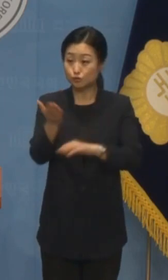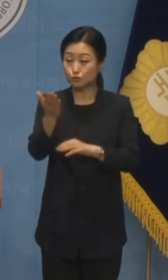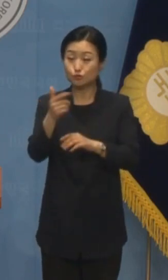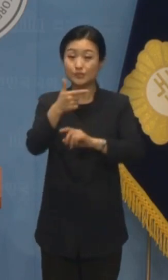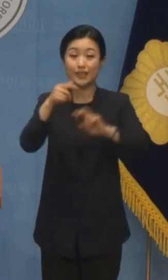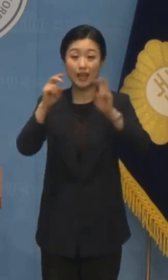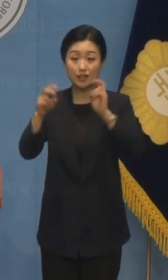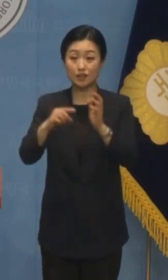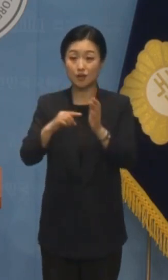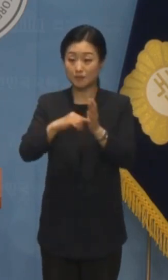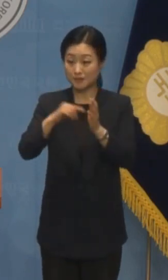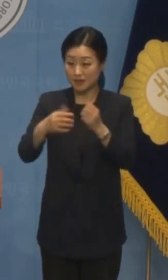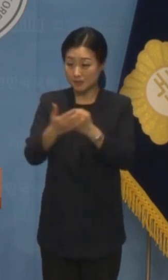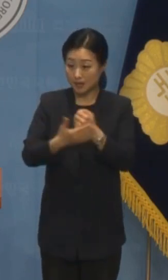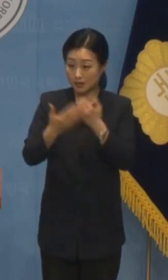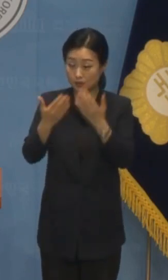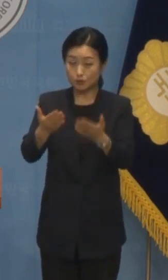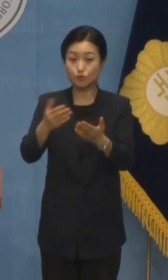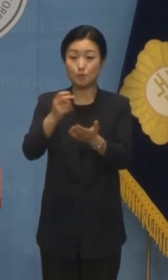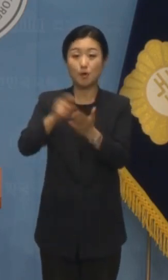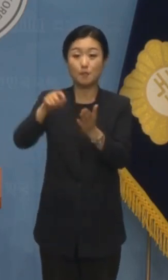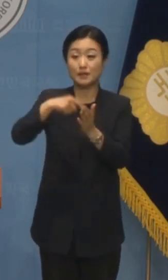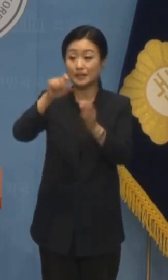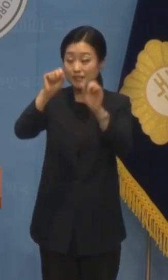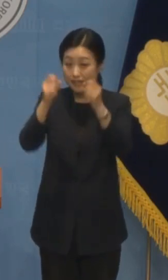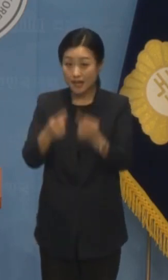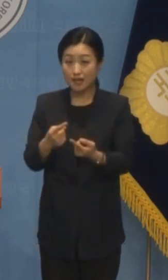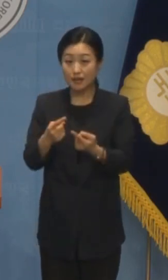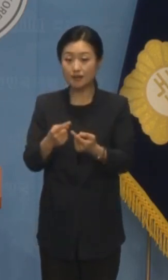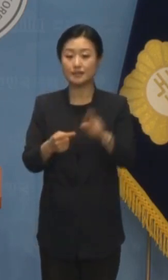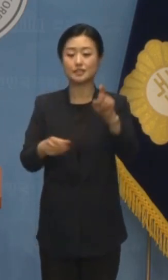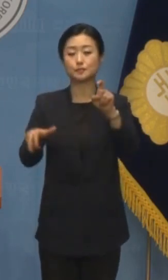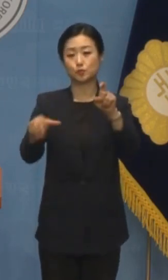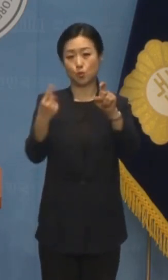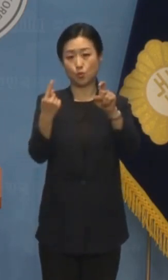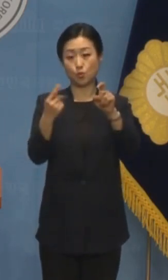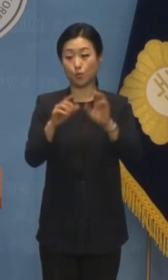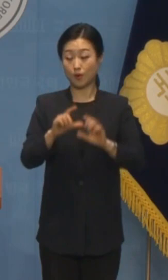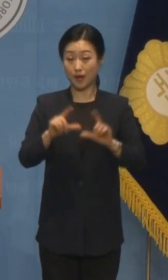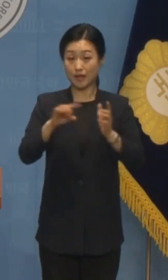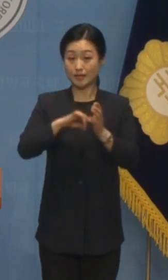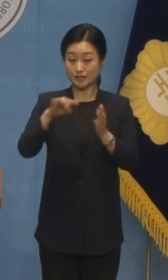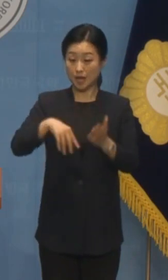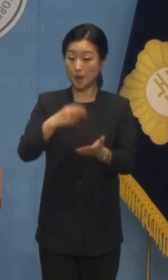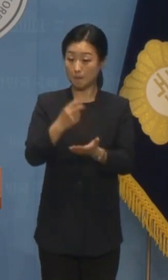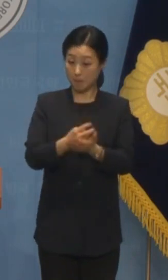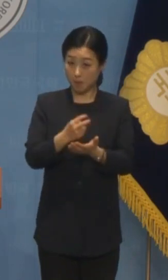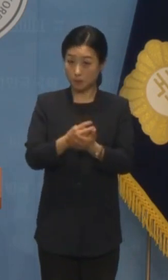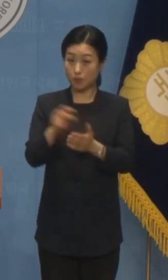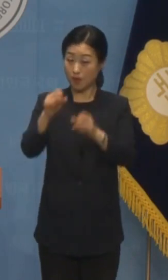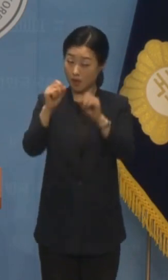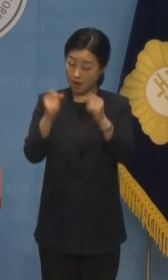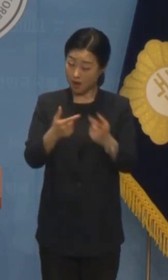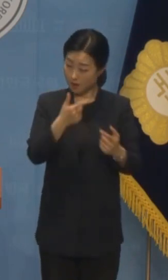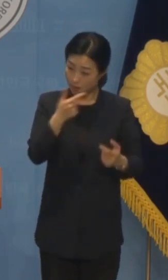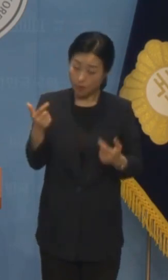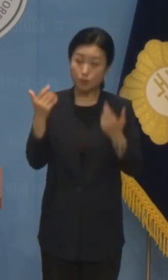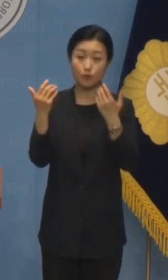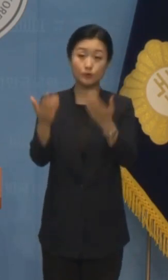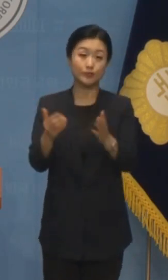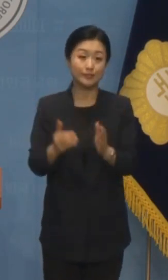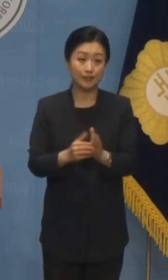대한 10조 원 규모의 법인세 감면 혜택을 주었습니다. 올해 세법 개정안에도 아주 파격적인 부자